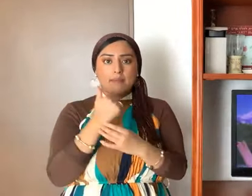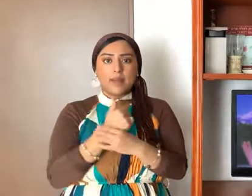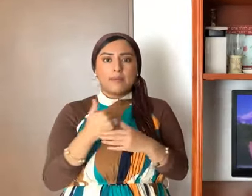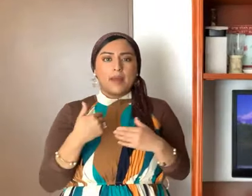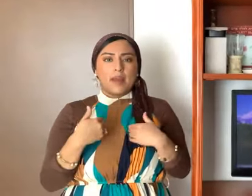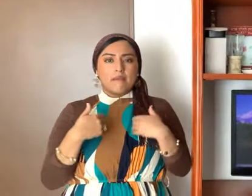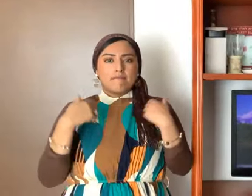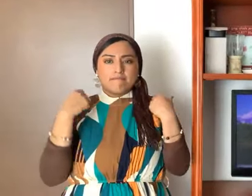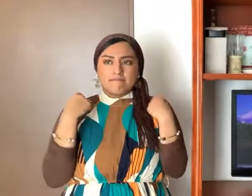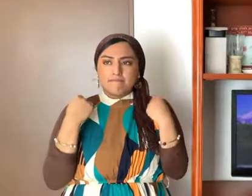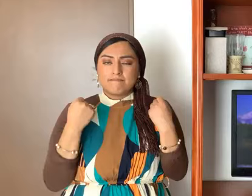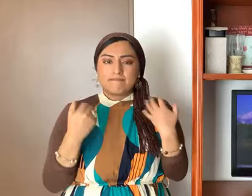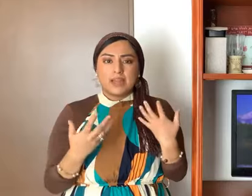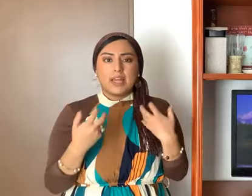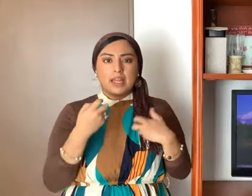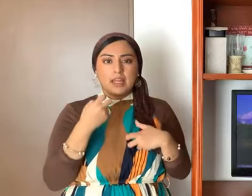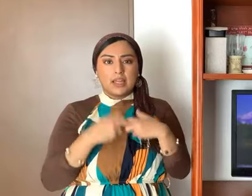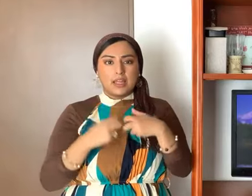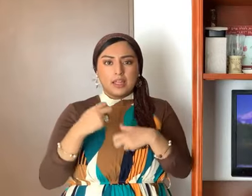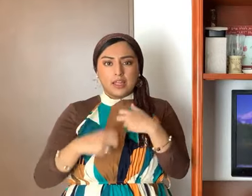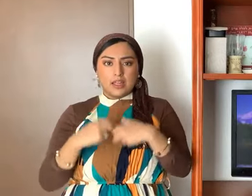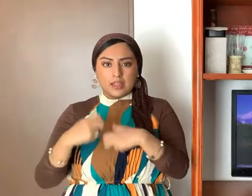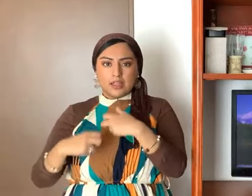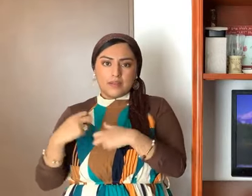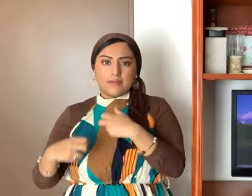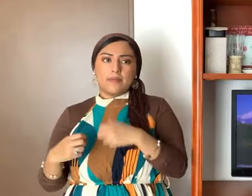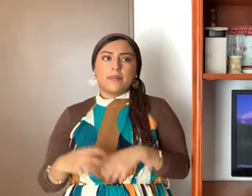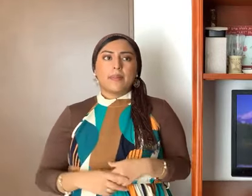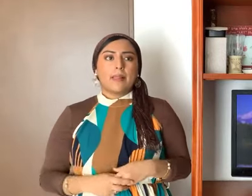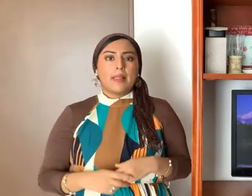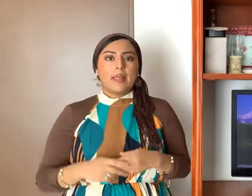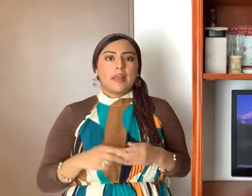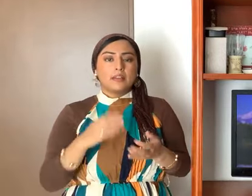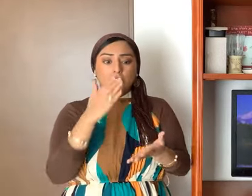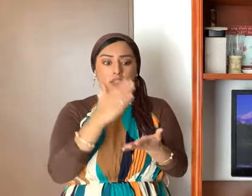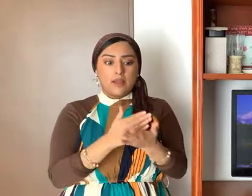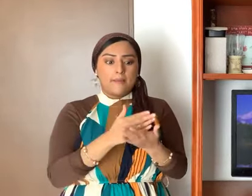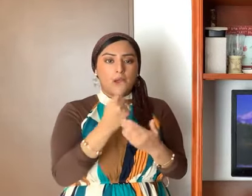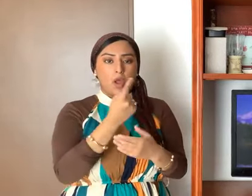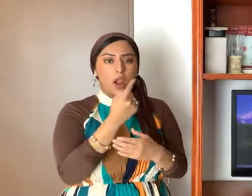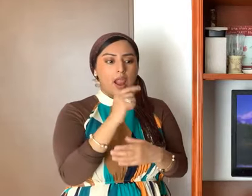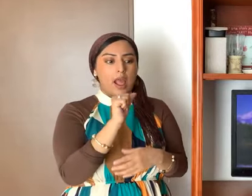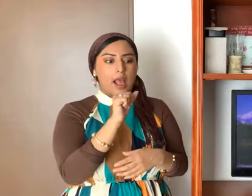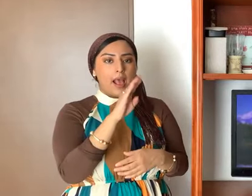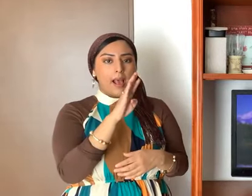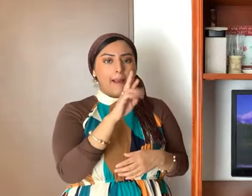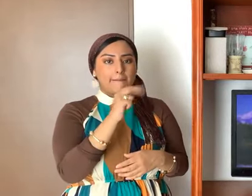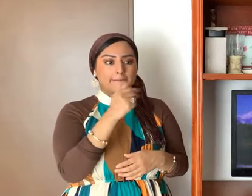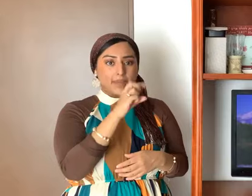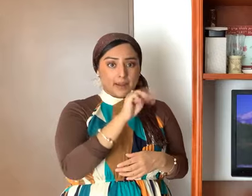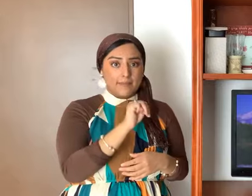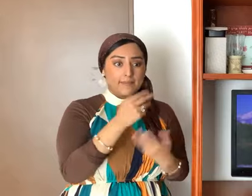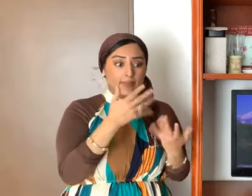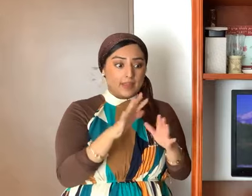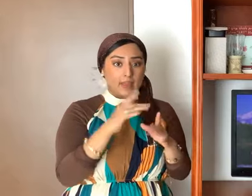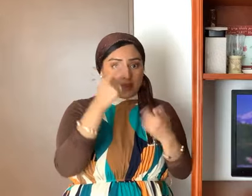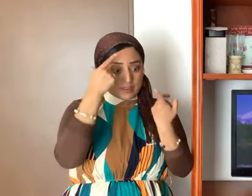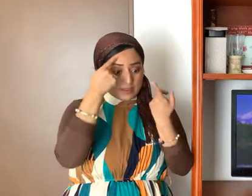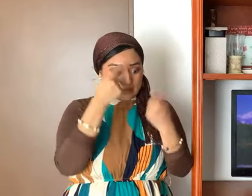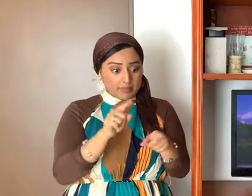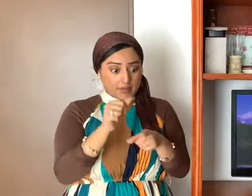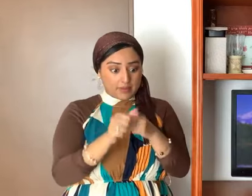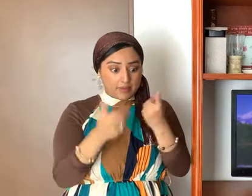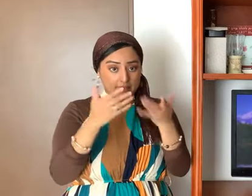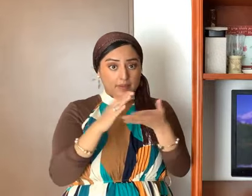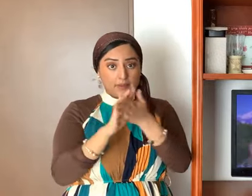todas estas pruebas, amados Sahim, y dejó de ser Abraham. Después del pacto, se